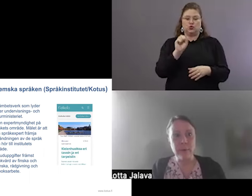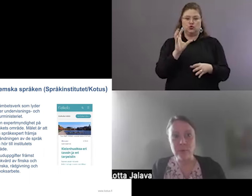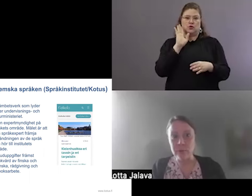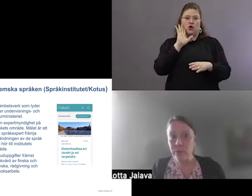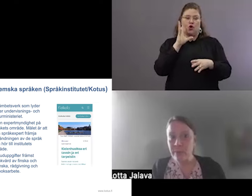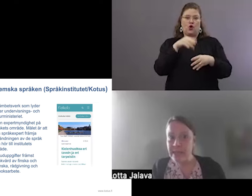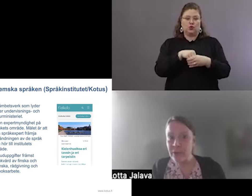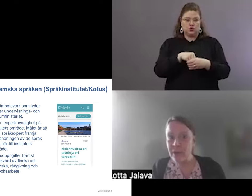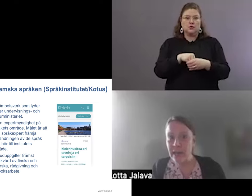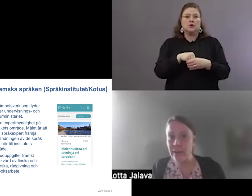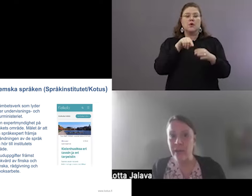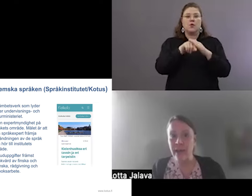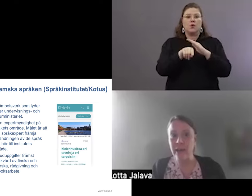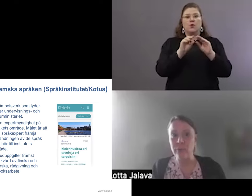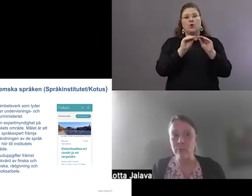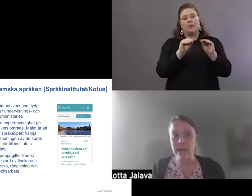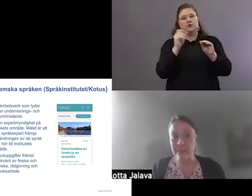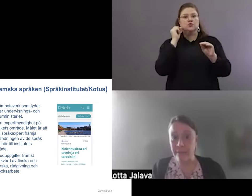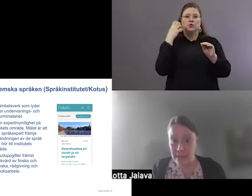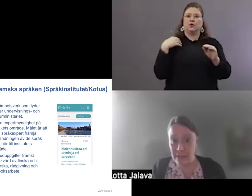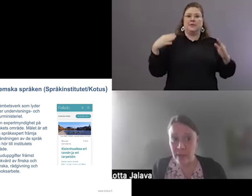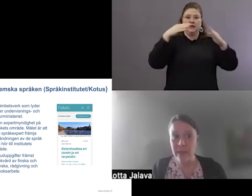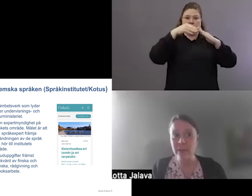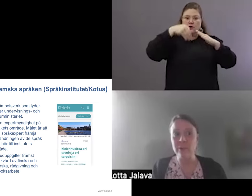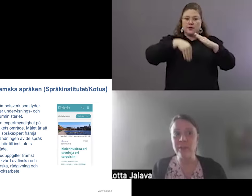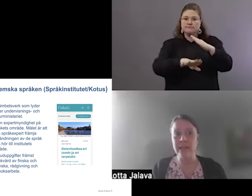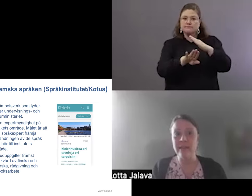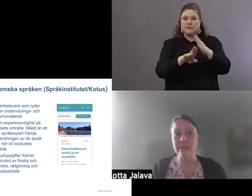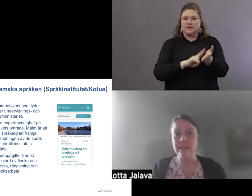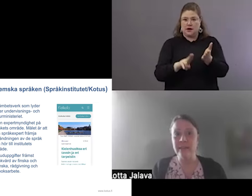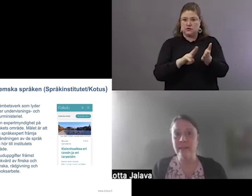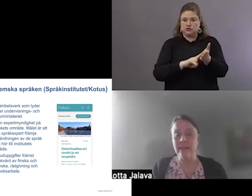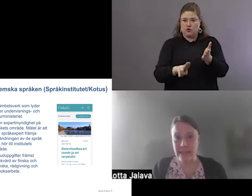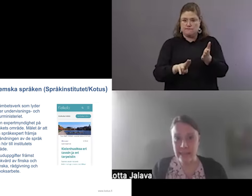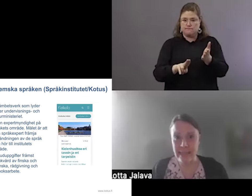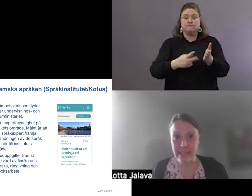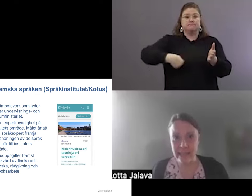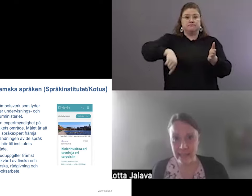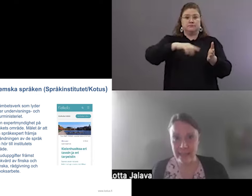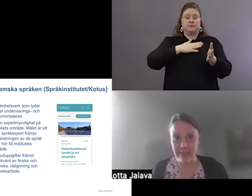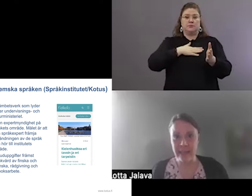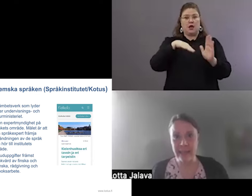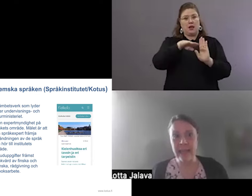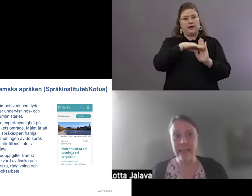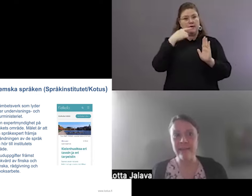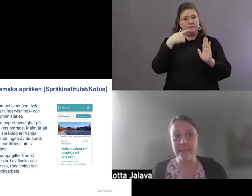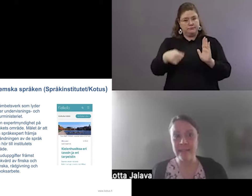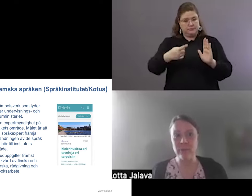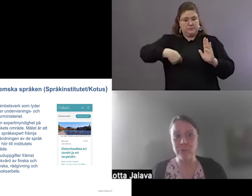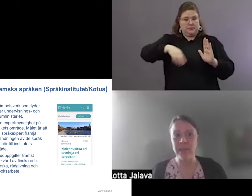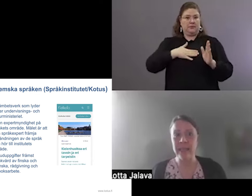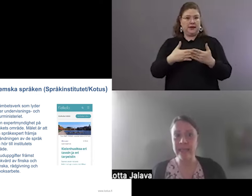on opetus- ja kulttuuriministeriön hallinnon alaan kuuluva virasto, ja meillä on tavoitteena ja lakisääteisenä tehtävänäkin